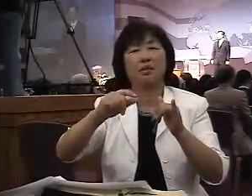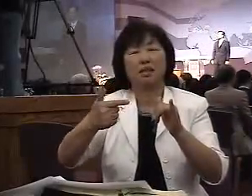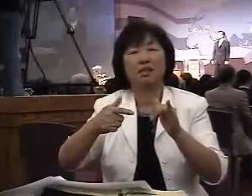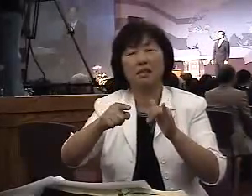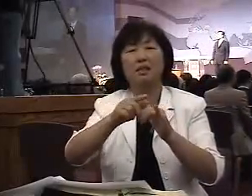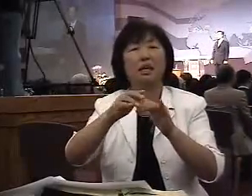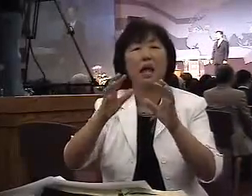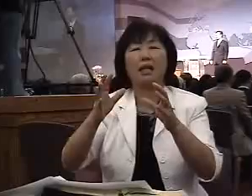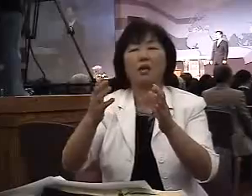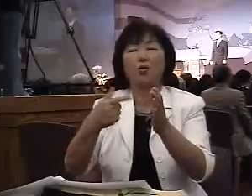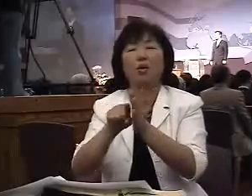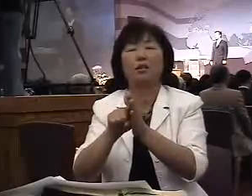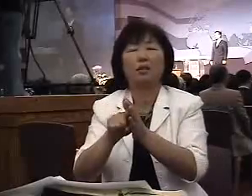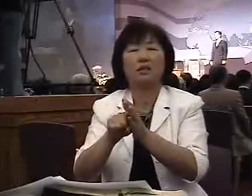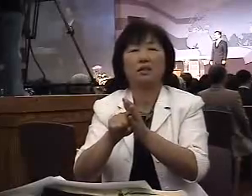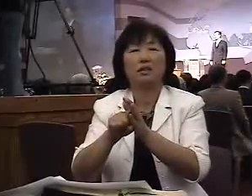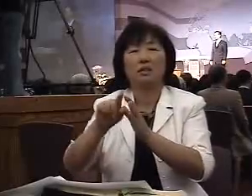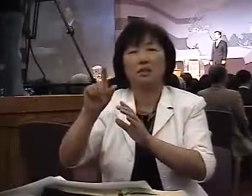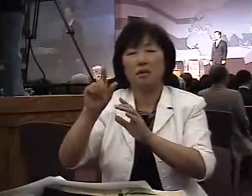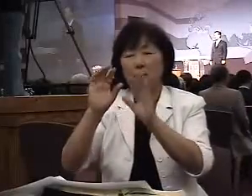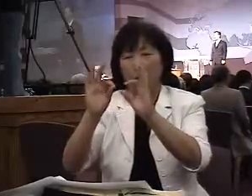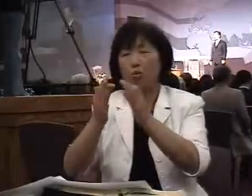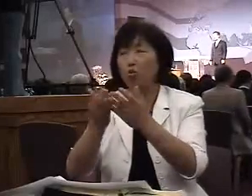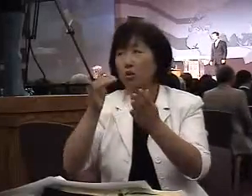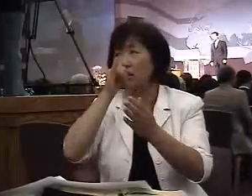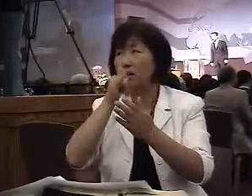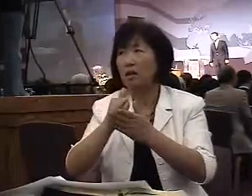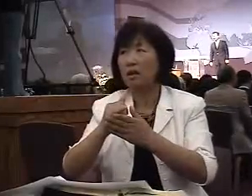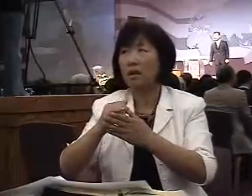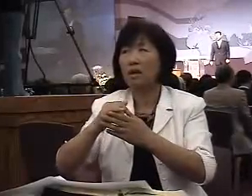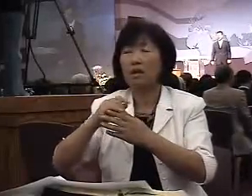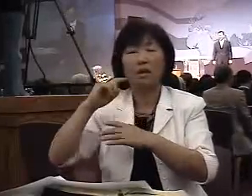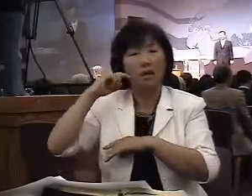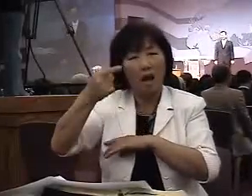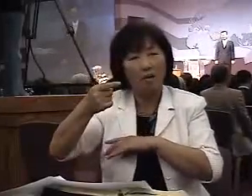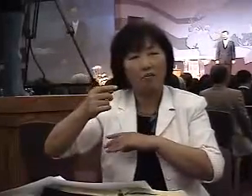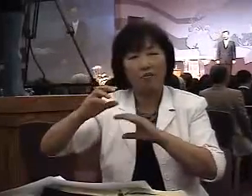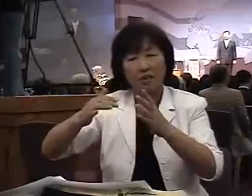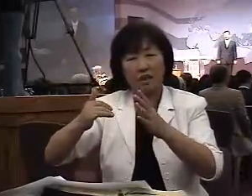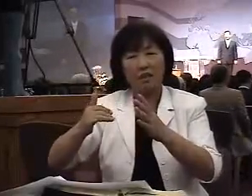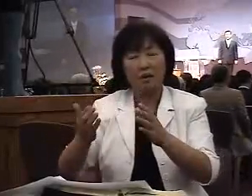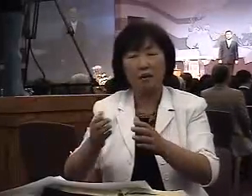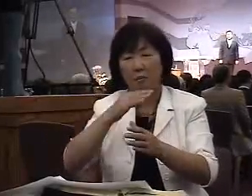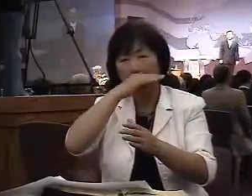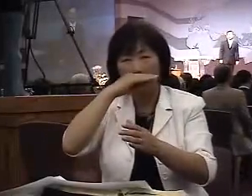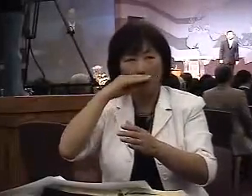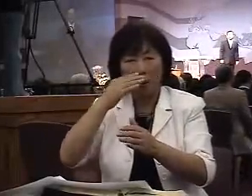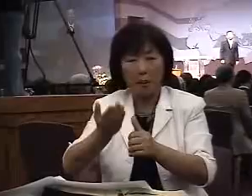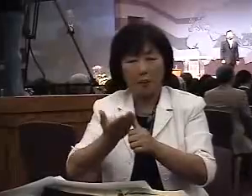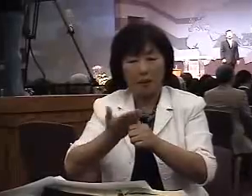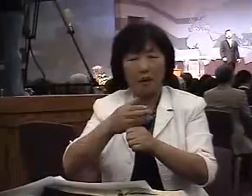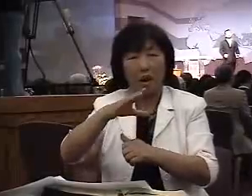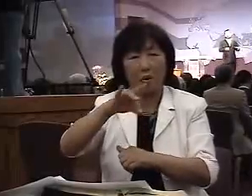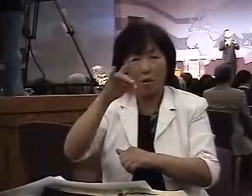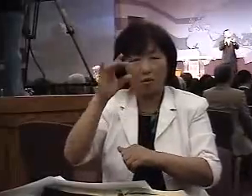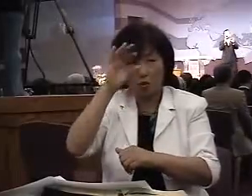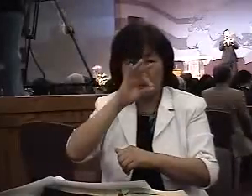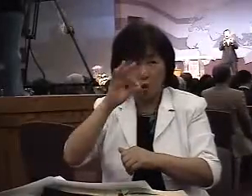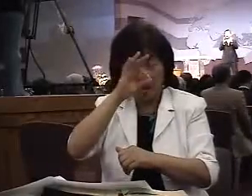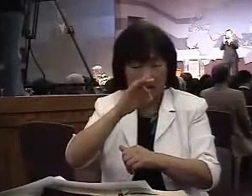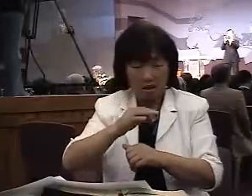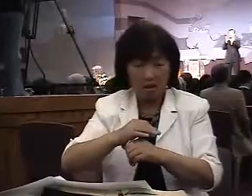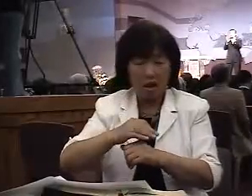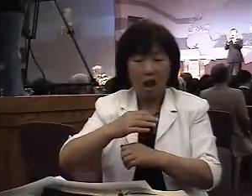여러분, 우리 다음 세대를 바로 키우는 것이 얼마나 중요한 것인가. 하나님 나라, 먼저 구해야 되는